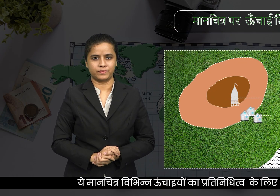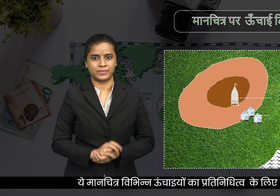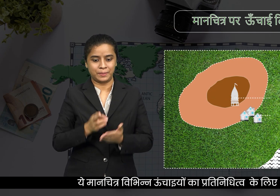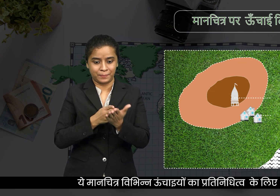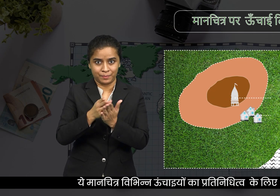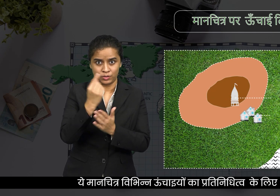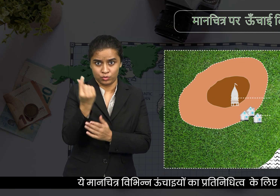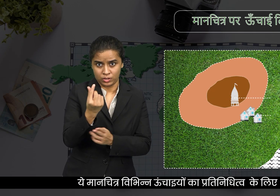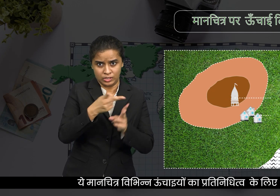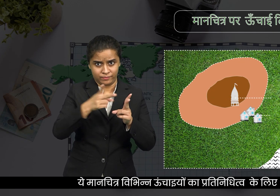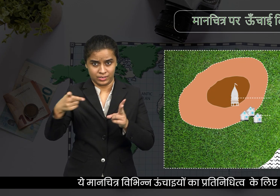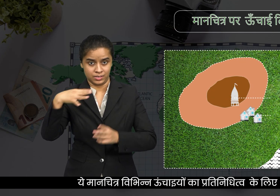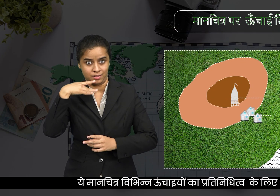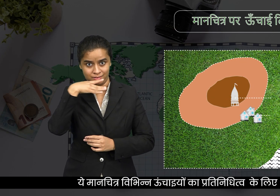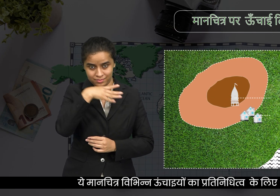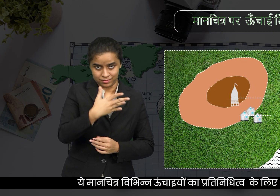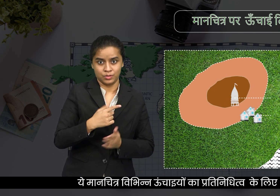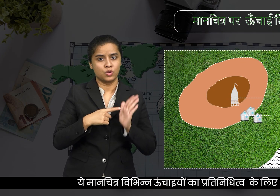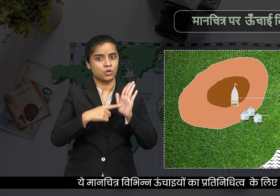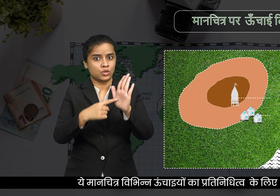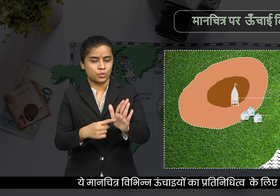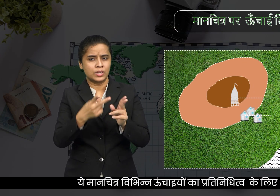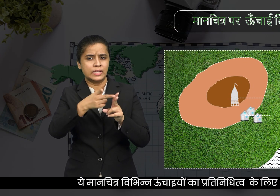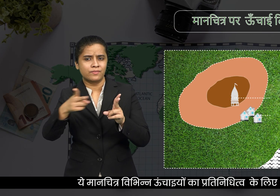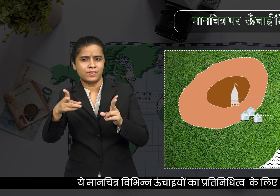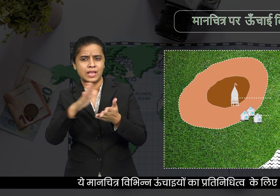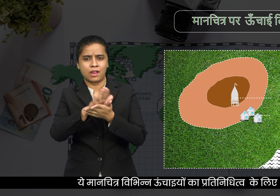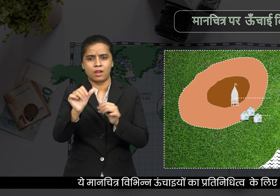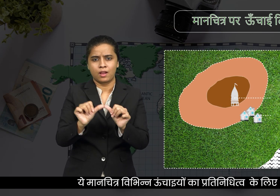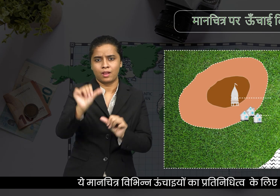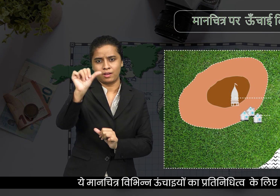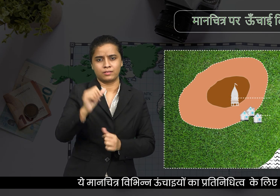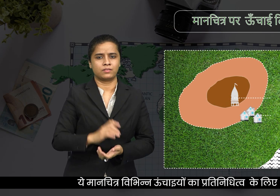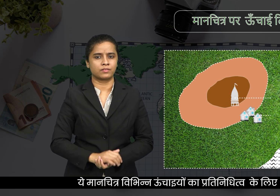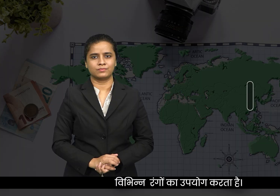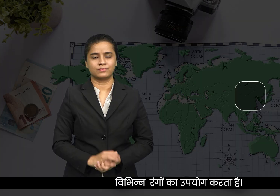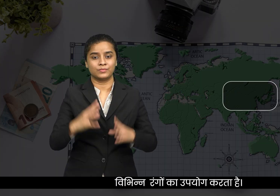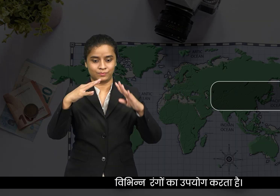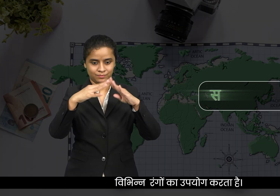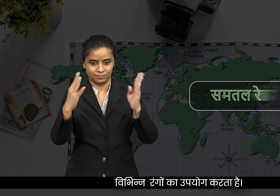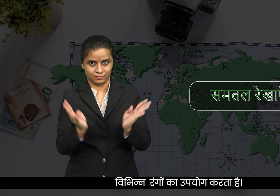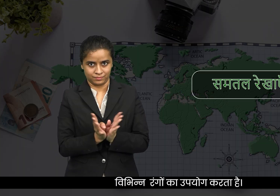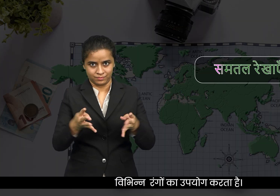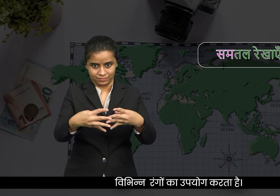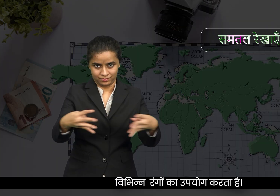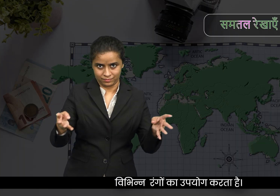ये मानचित्र विभिन्न ऊंचाइयों का प्रतिनिधित्व के लिए विभिन्न रंगों का उपयोग करता